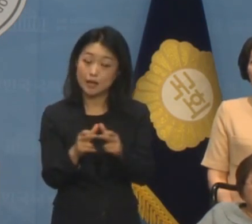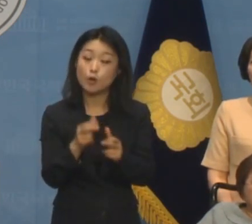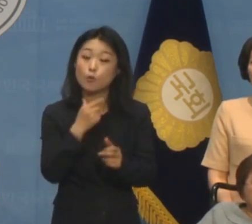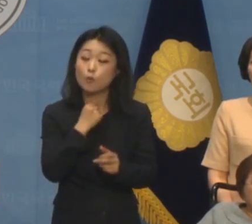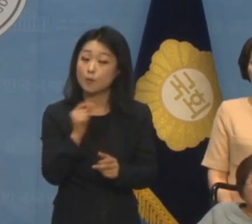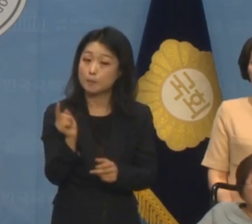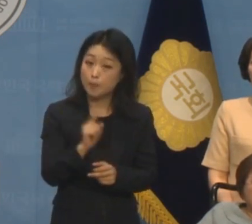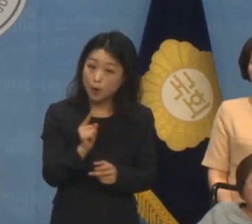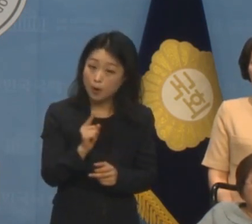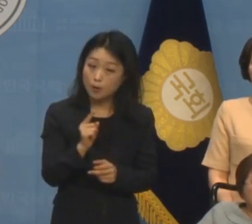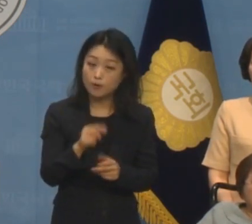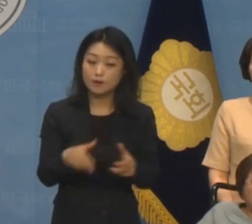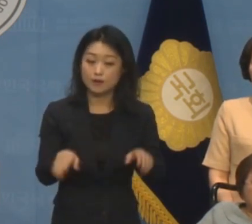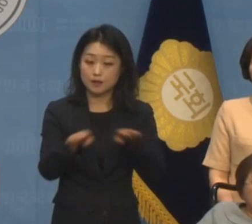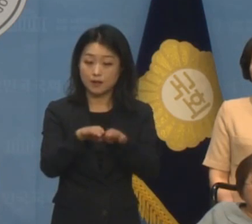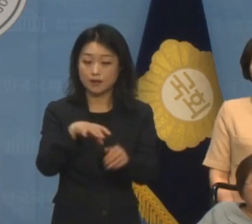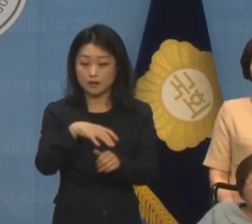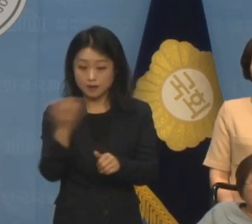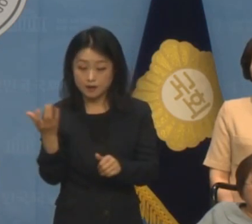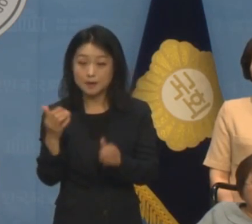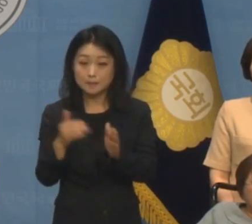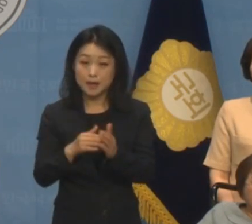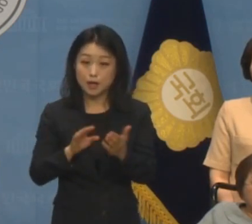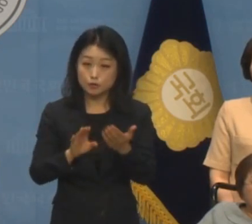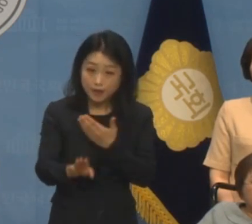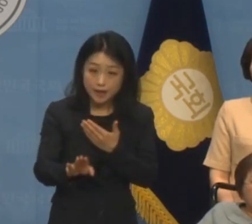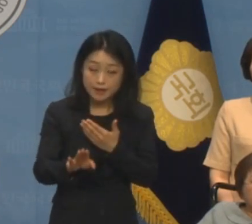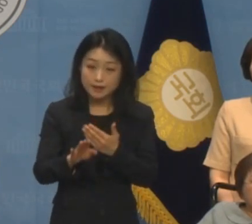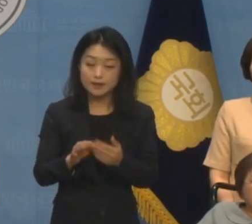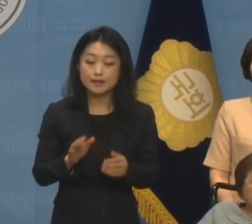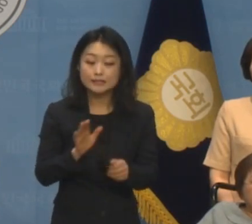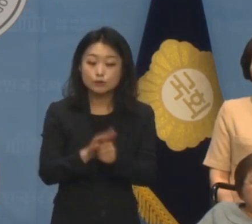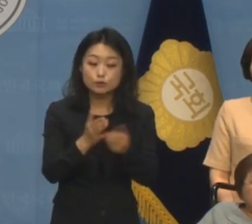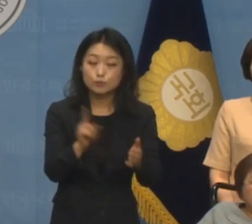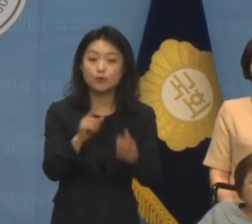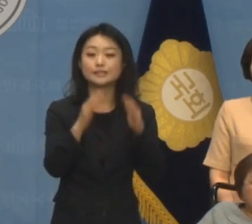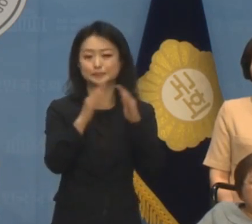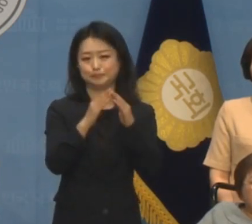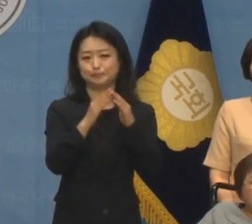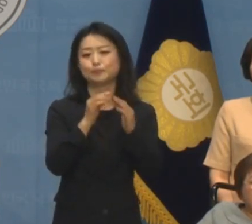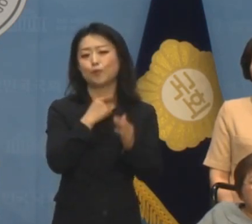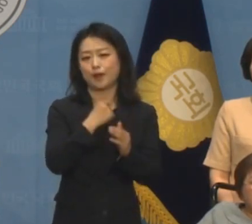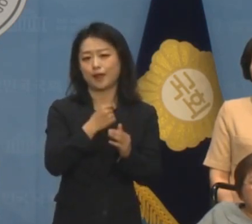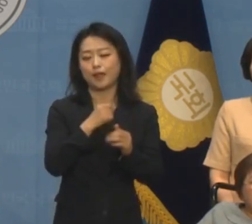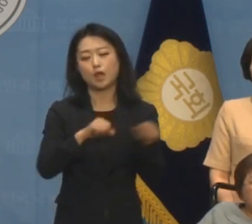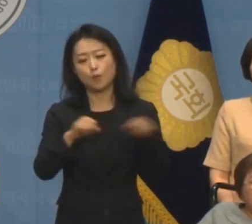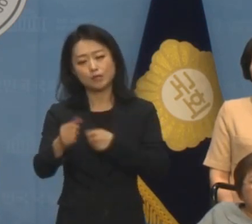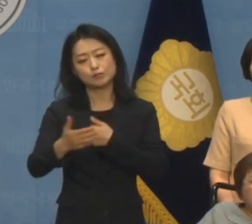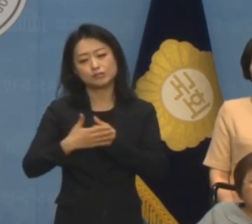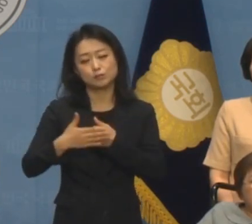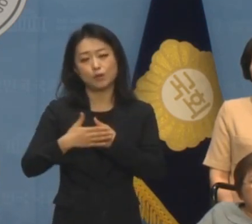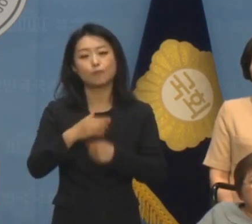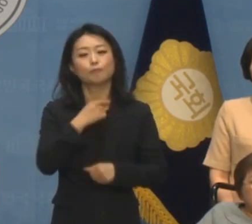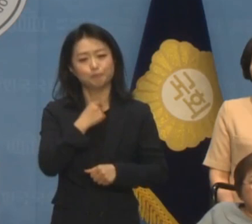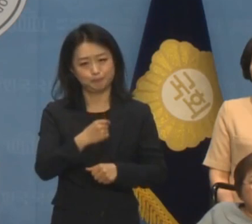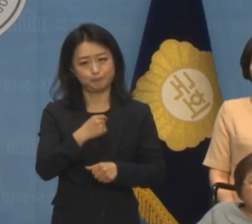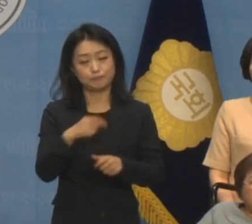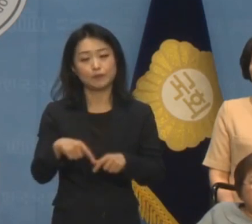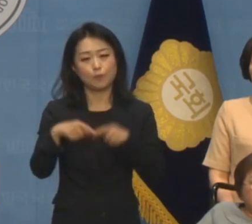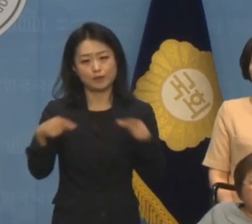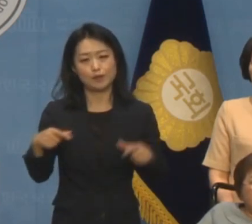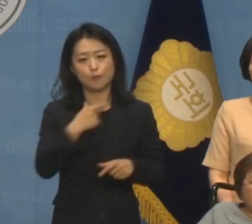요구한 퇴소 후 필요한 지원 정책은 주거 지원, 활동 지원 서비스 지원